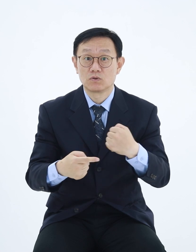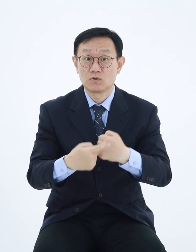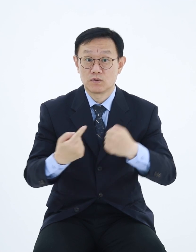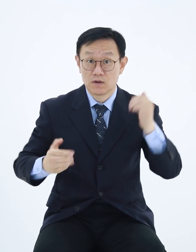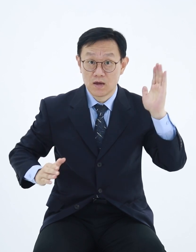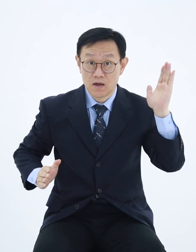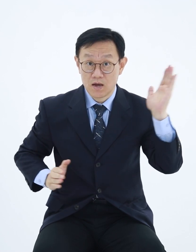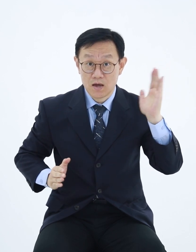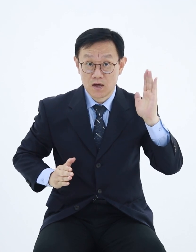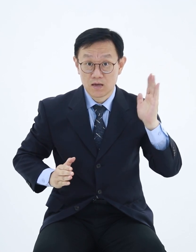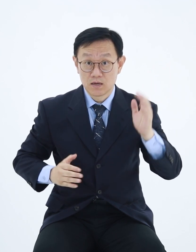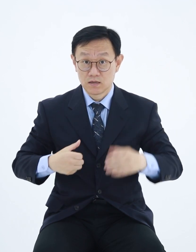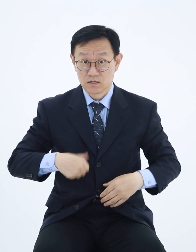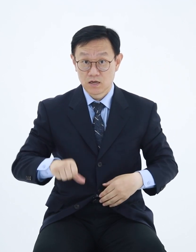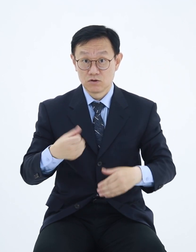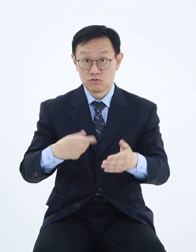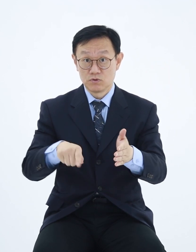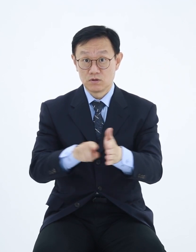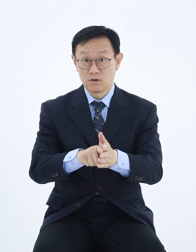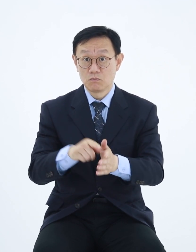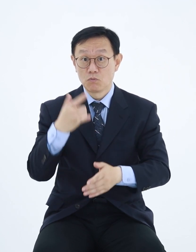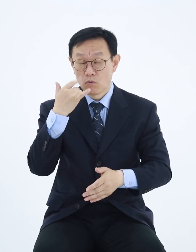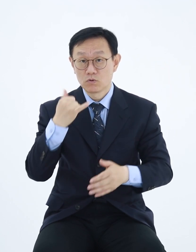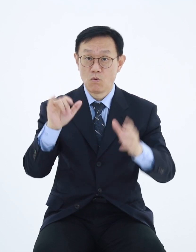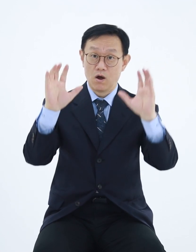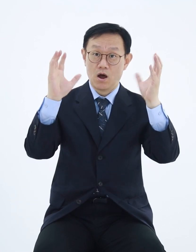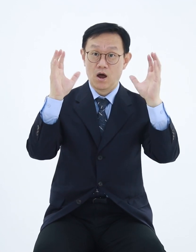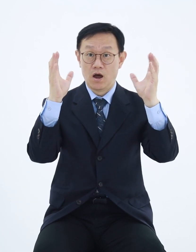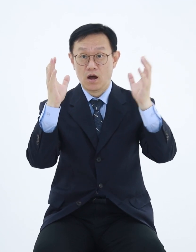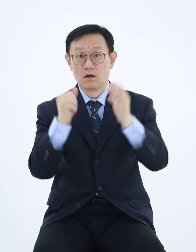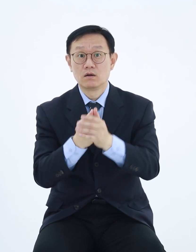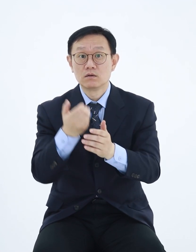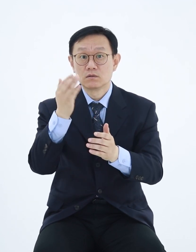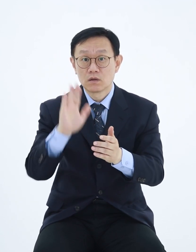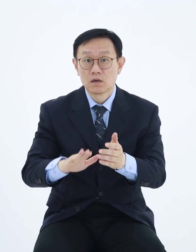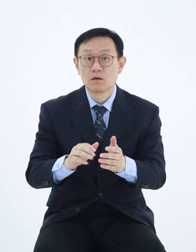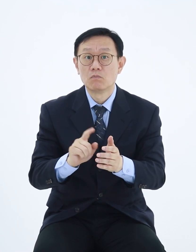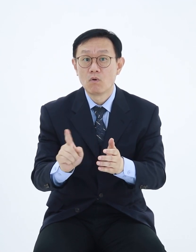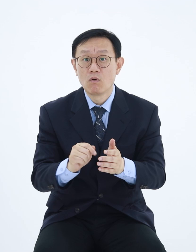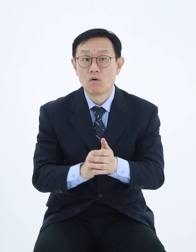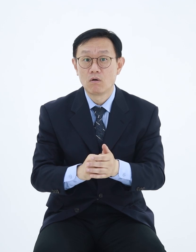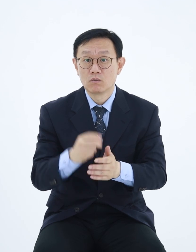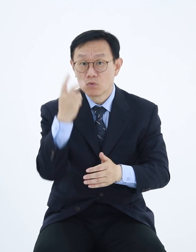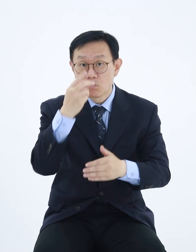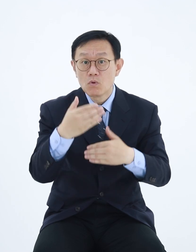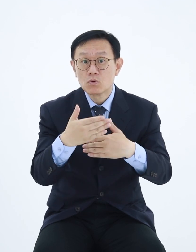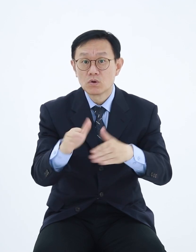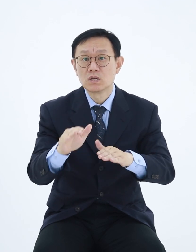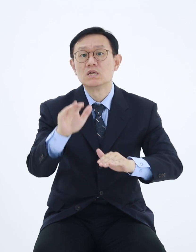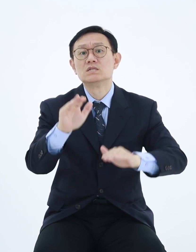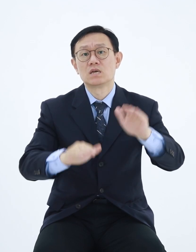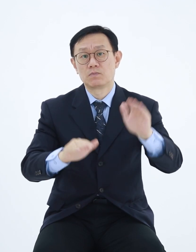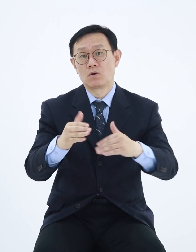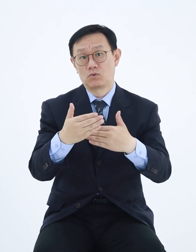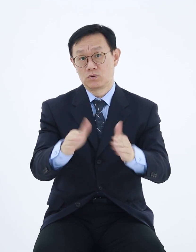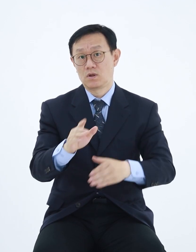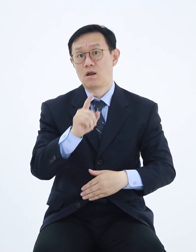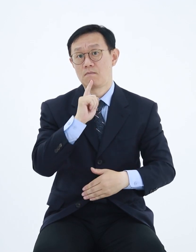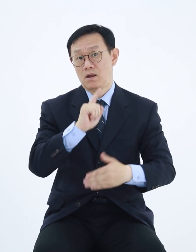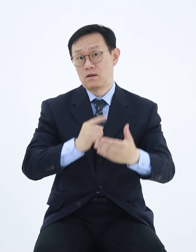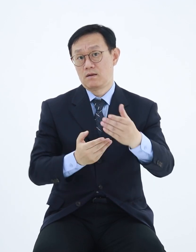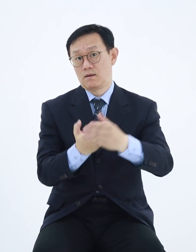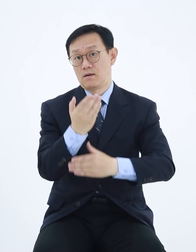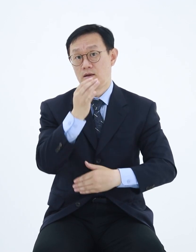자녀를 둔 보호자들이 이런 대책을 환영하는 가운데 한편에서는 돌봄교실이 차별교실이 되었다는 지적이